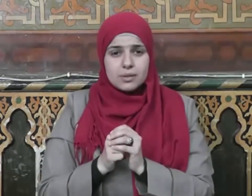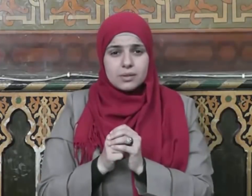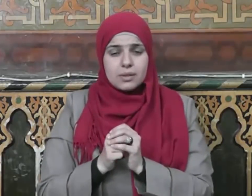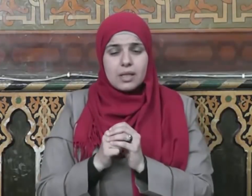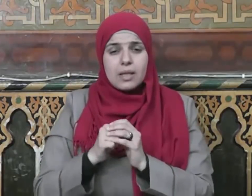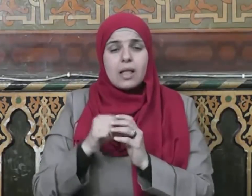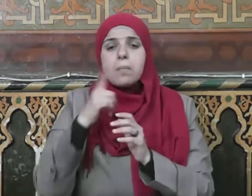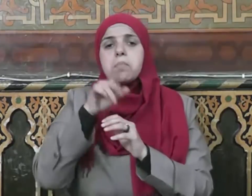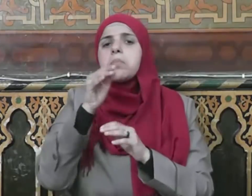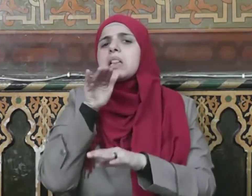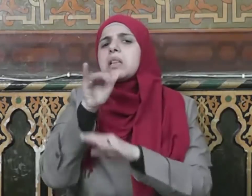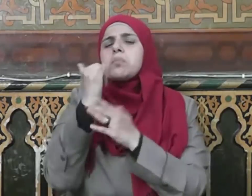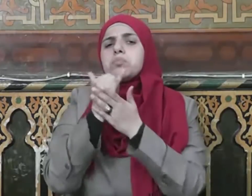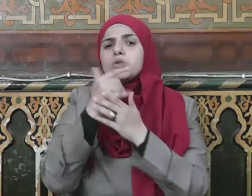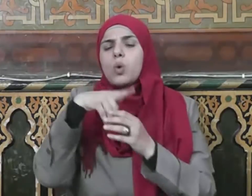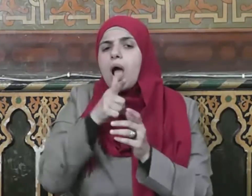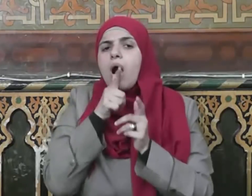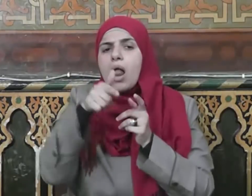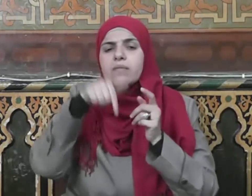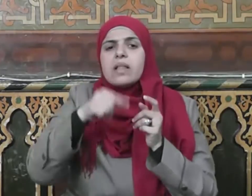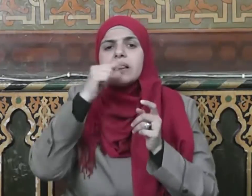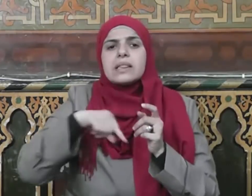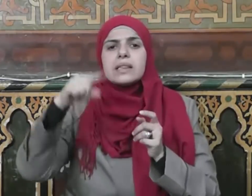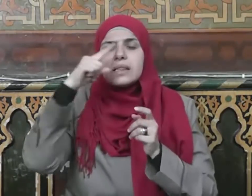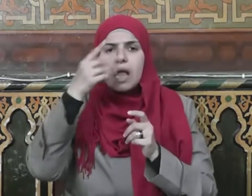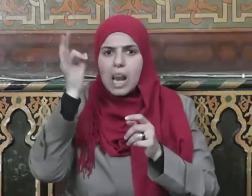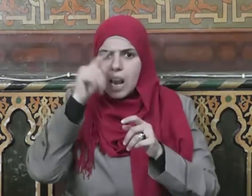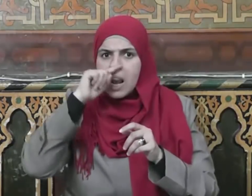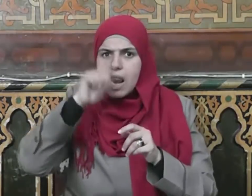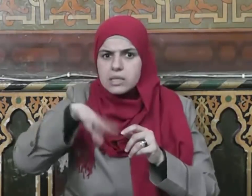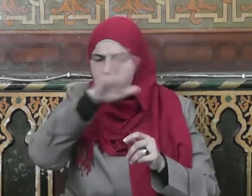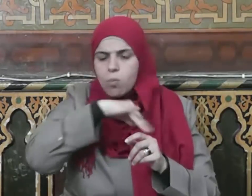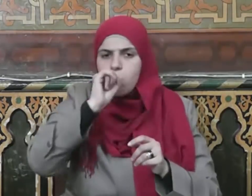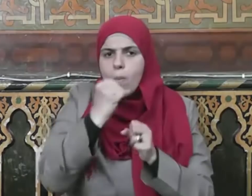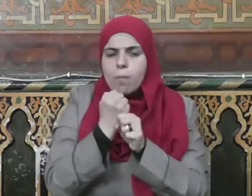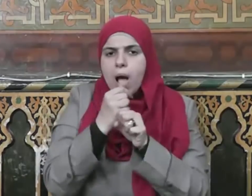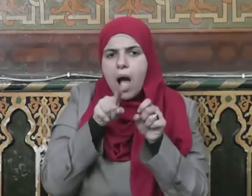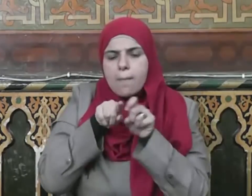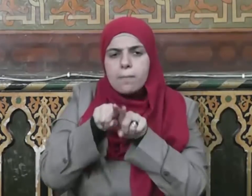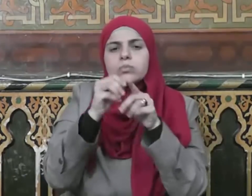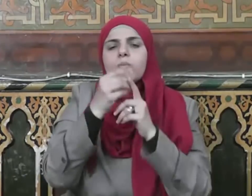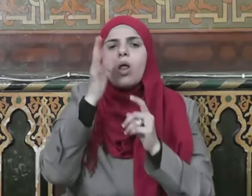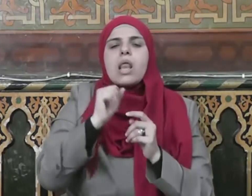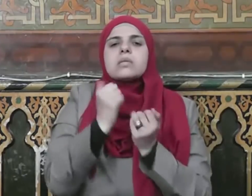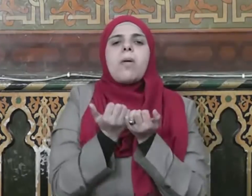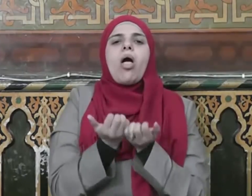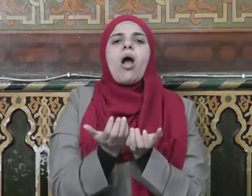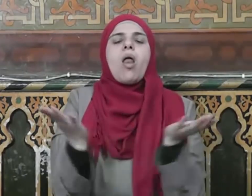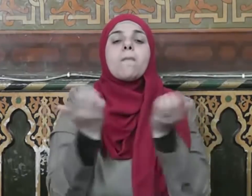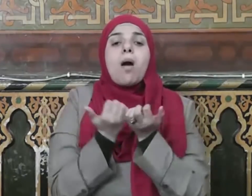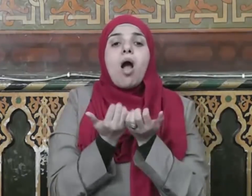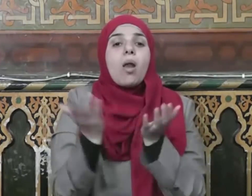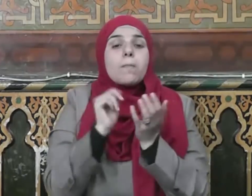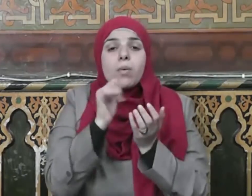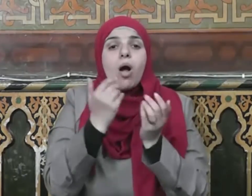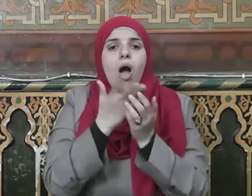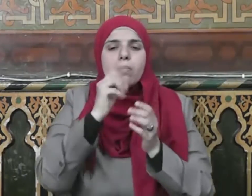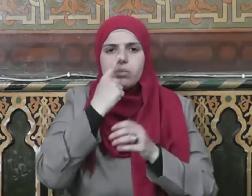التي دعا إليها ديننا الحنيف وحث على التخلق بها خلق الكرم، فهو خلق من أخلاق